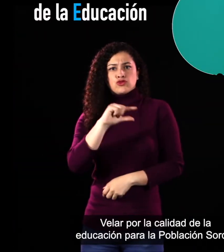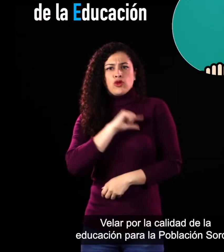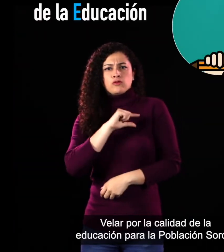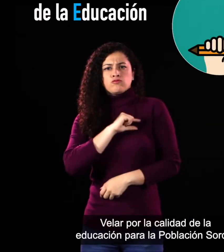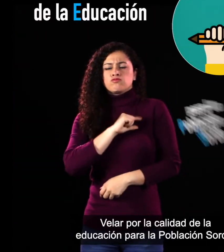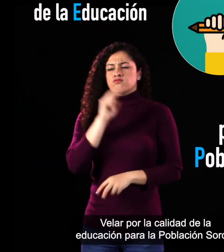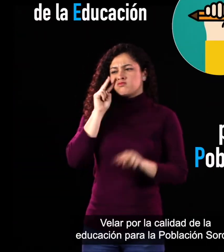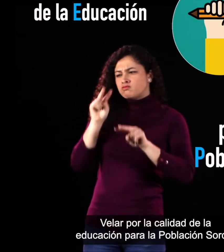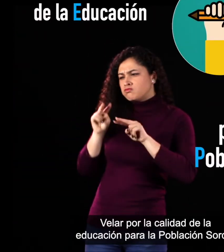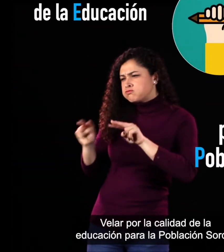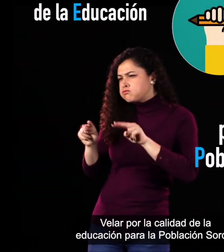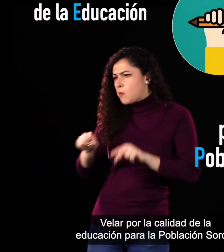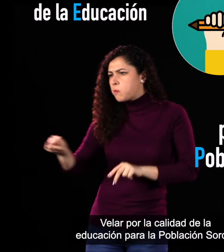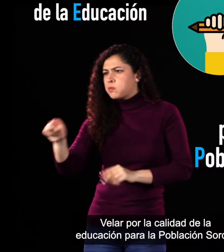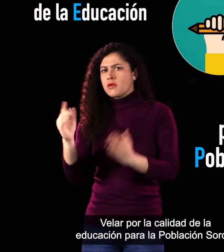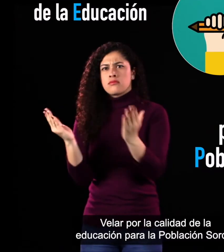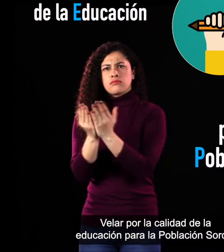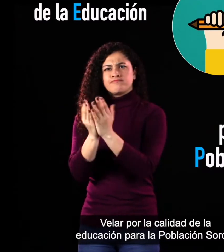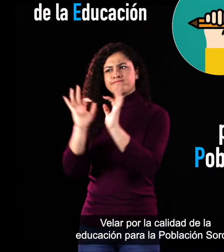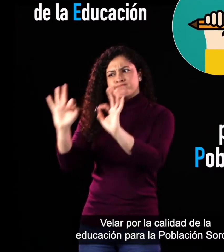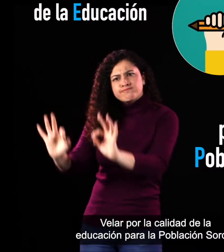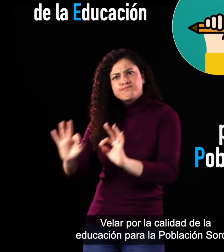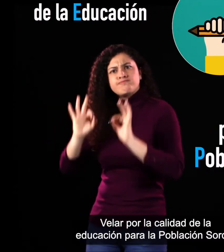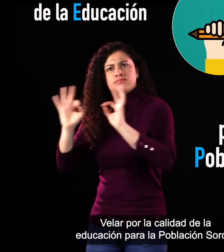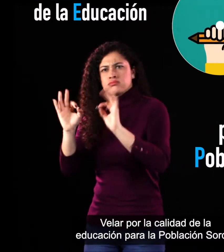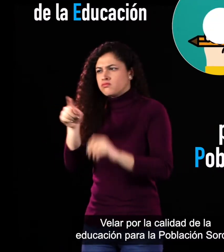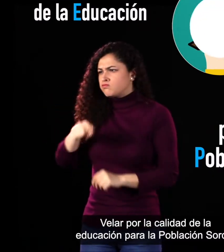Velar por la calidad de la educación para la población sorda,